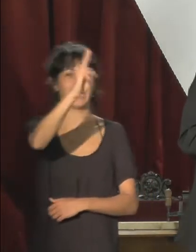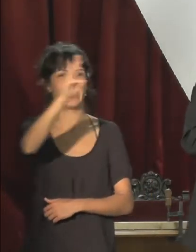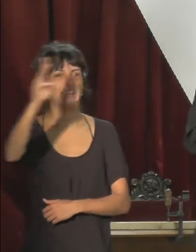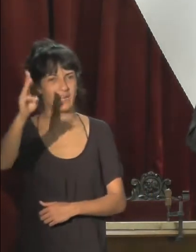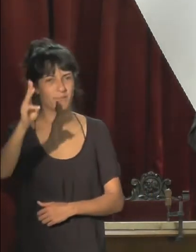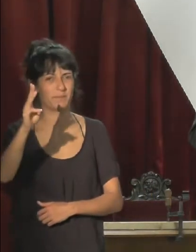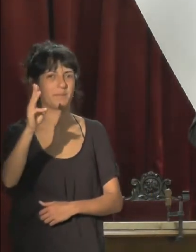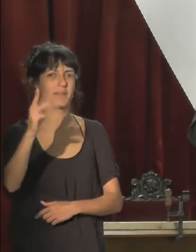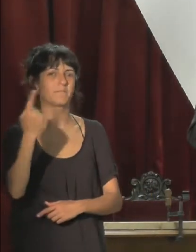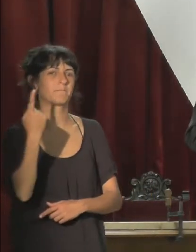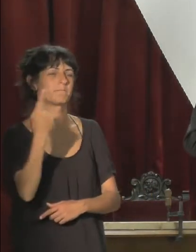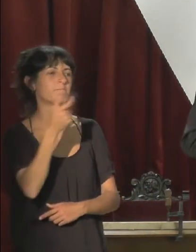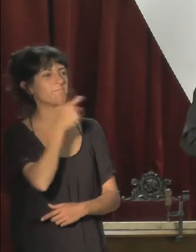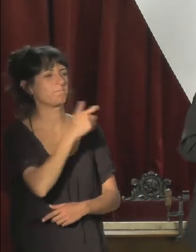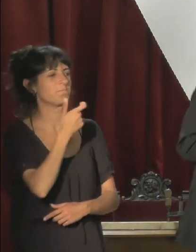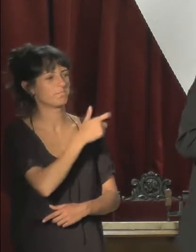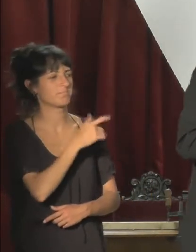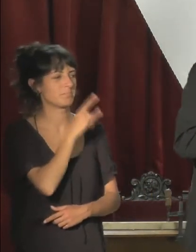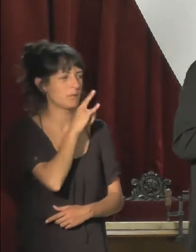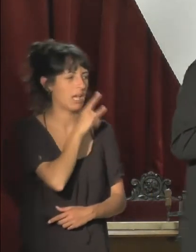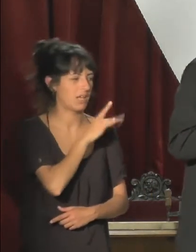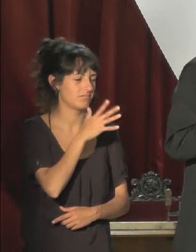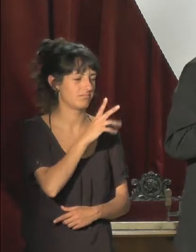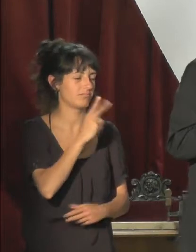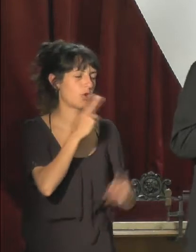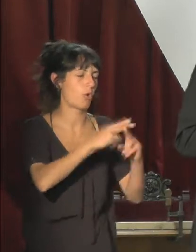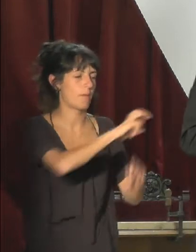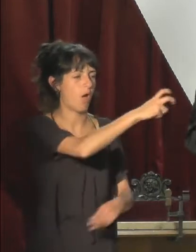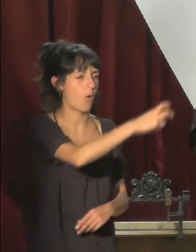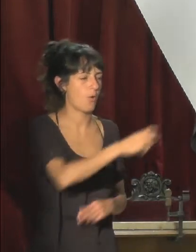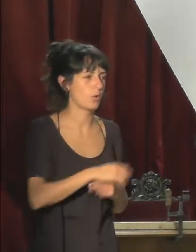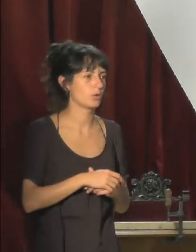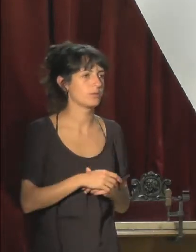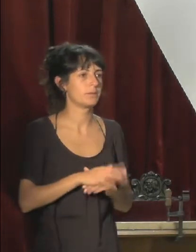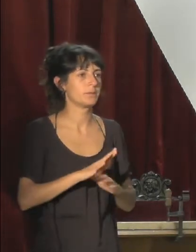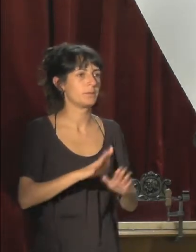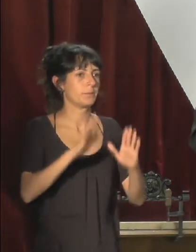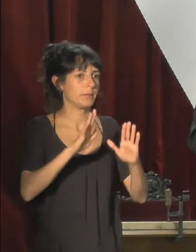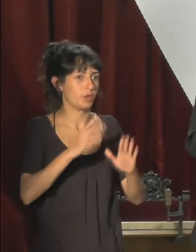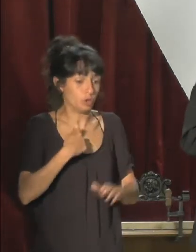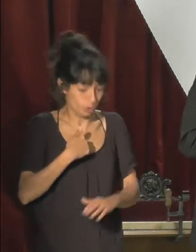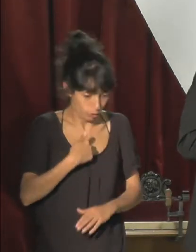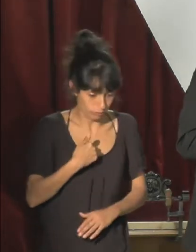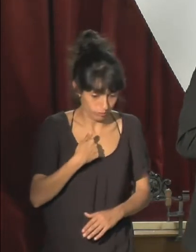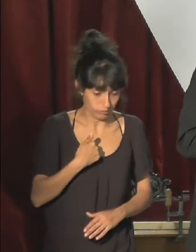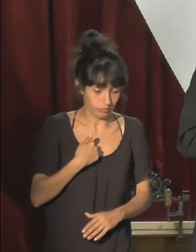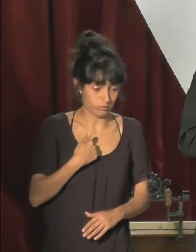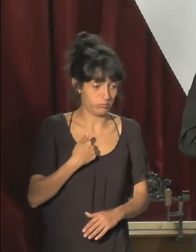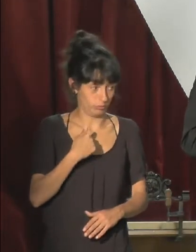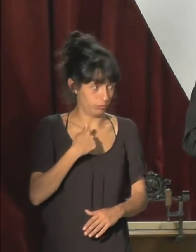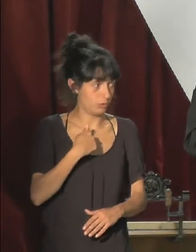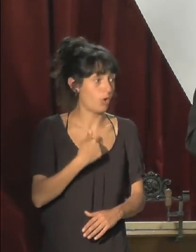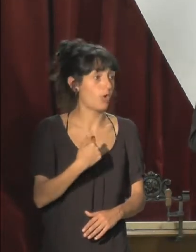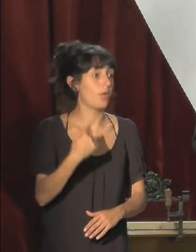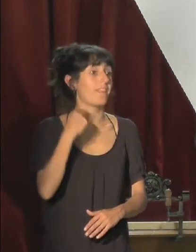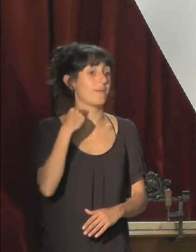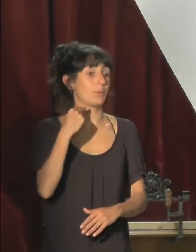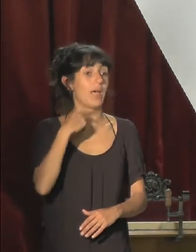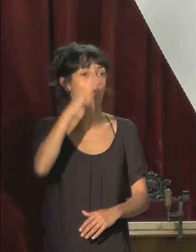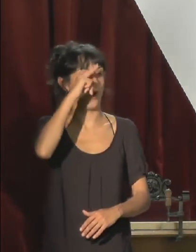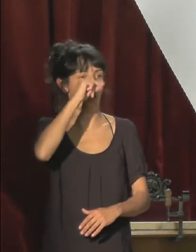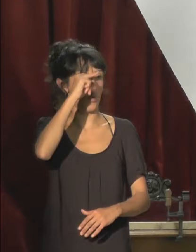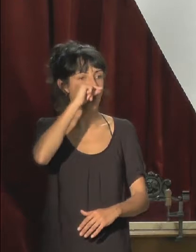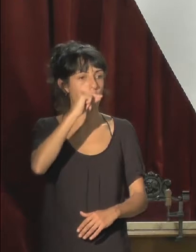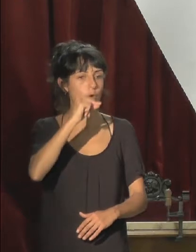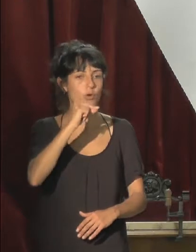Galicia, e Lugo tamén, por suposto, porque eu sempre fui un deputado por Lugo, porque Lugo é a